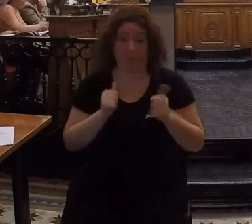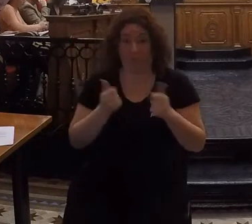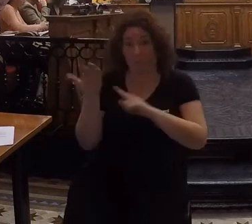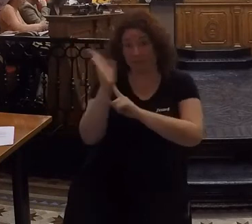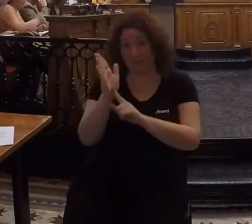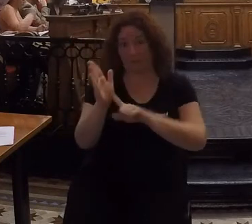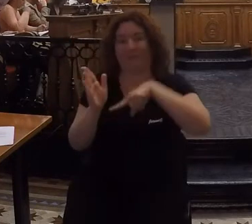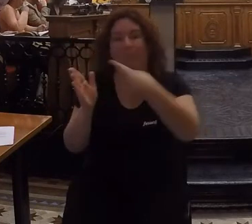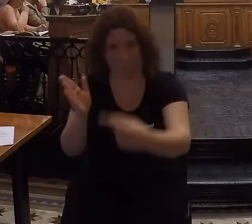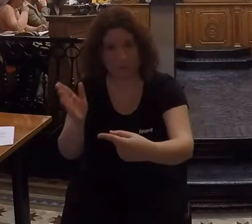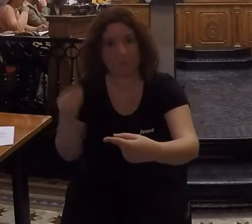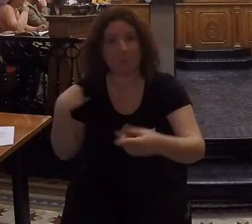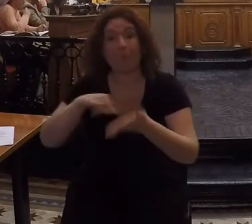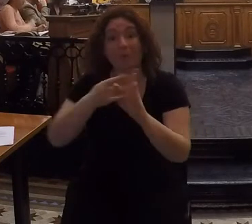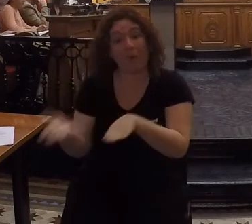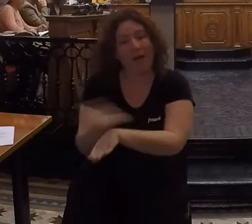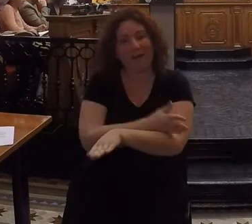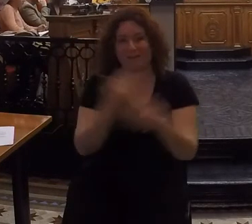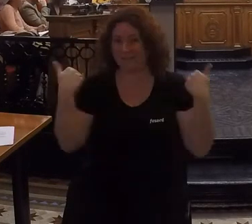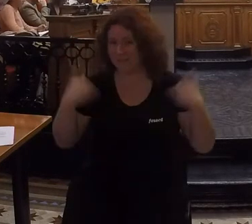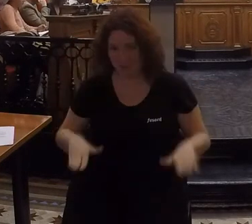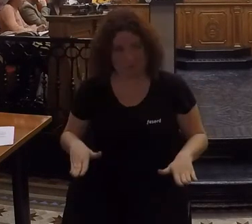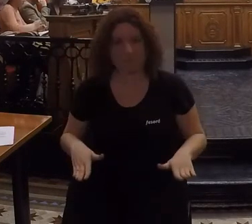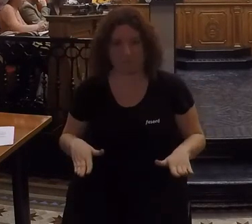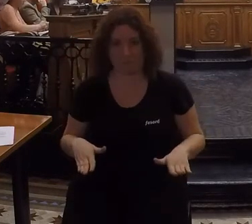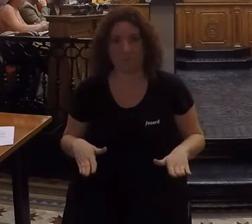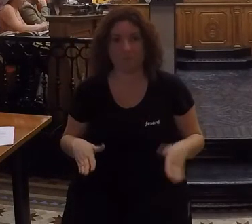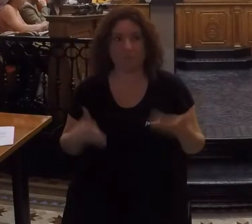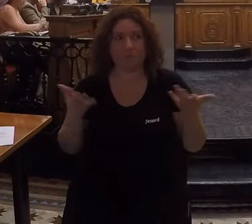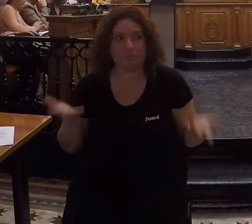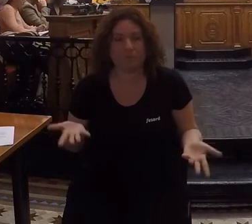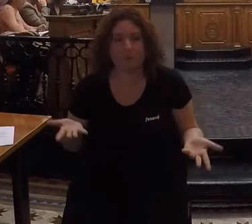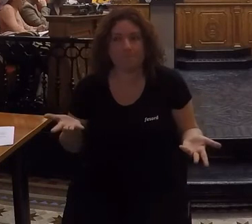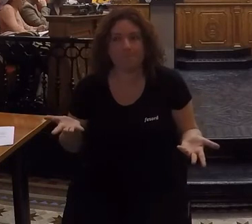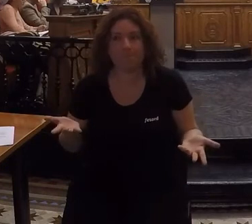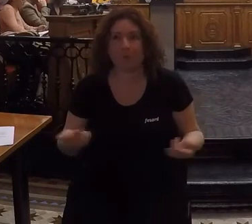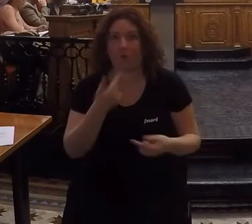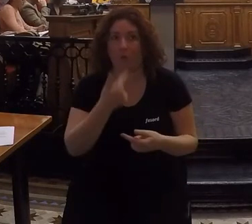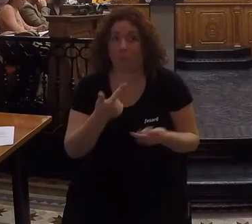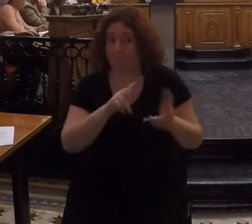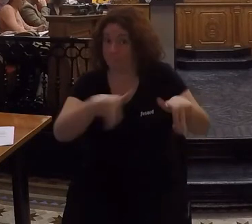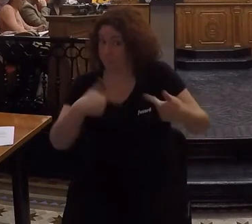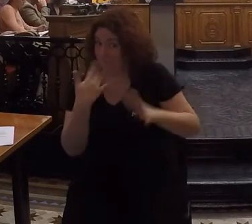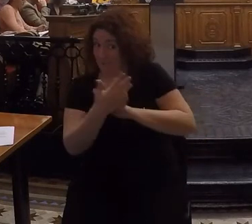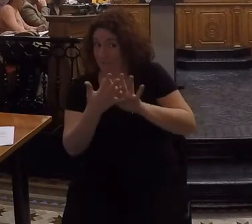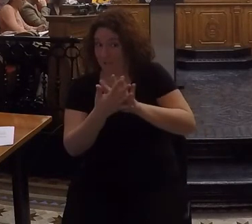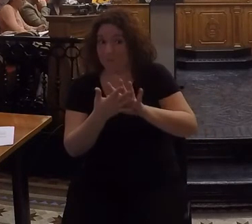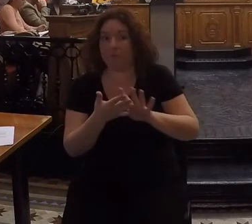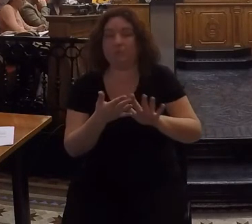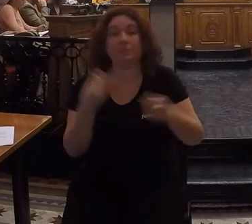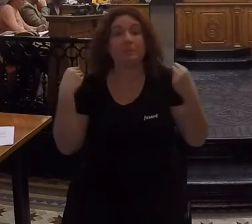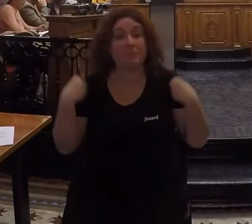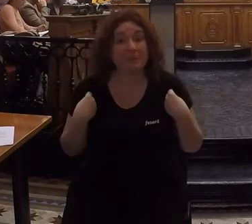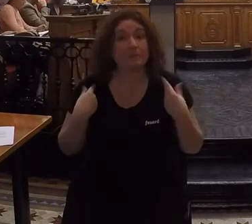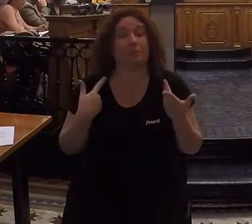está hablando estaban contemplados en la primera. Y esto, pero es que además permítame decirle que esto está contemplado en el expediente